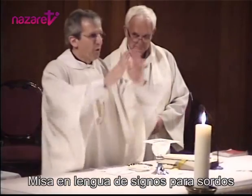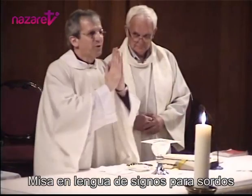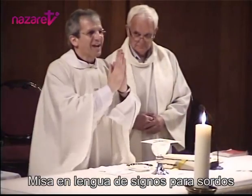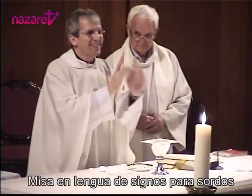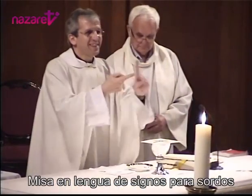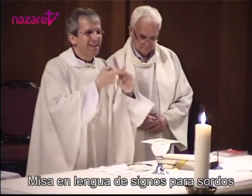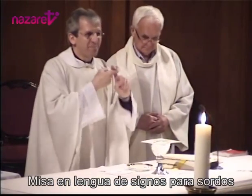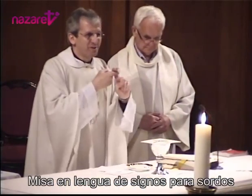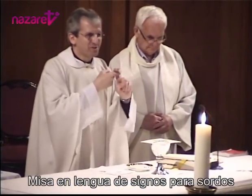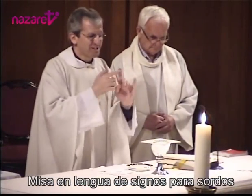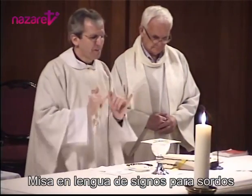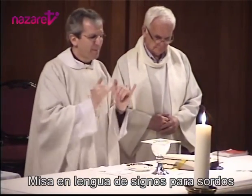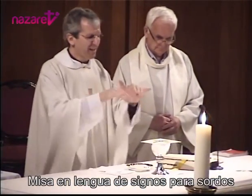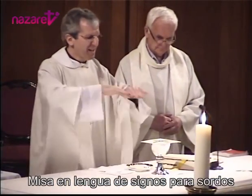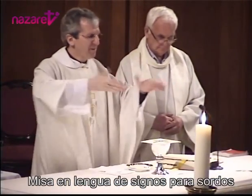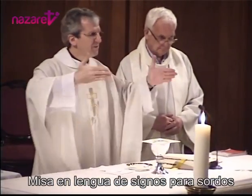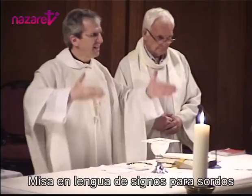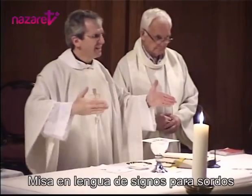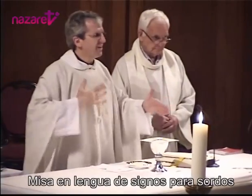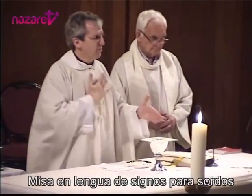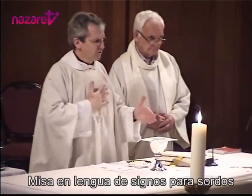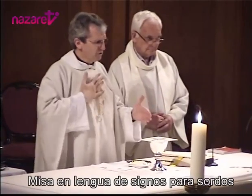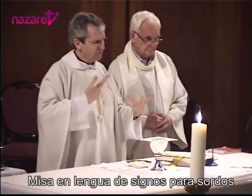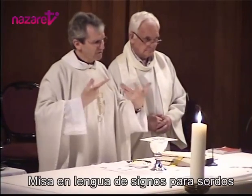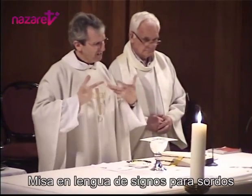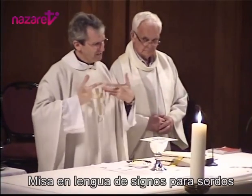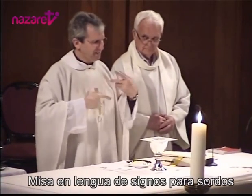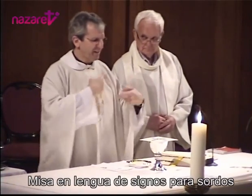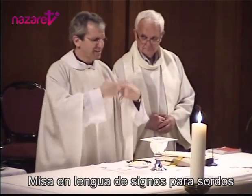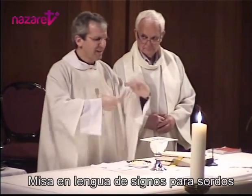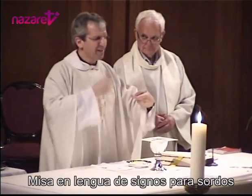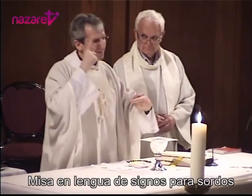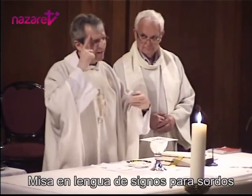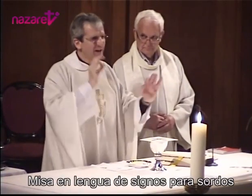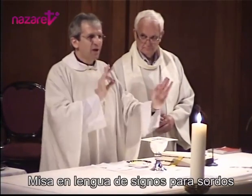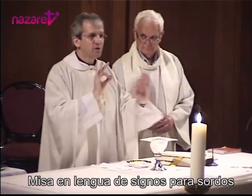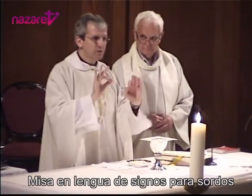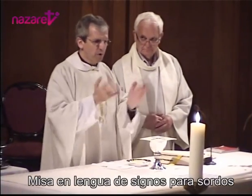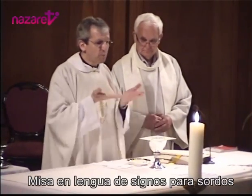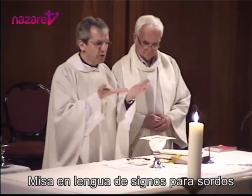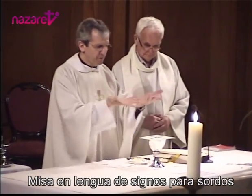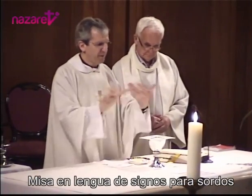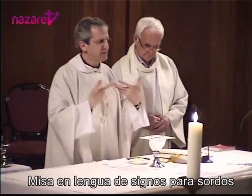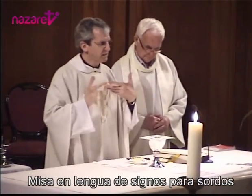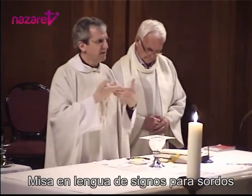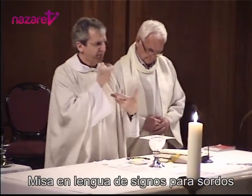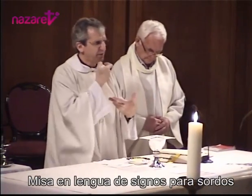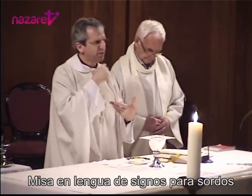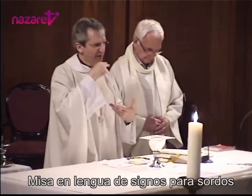Orad, hermanos, para que llevando al altar los gozos y las fatigas de cada día, nos dispongamos a ofrecer este sacrificio